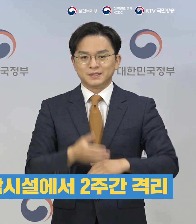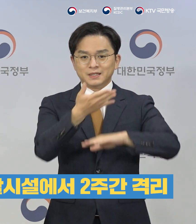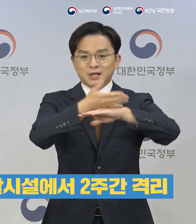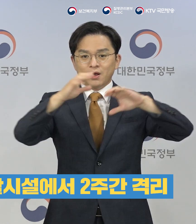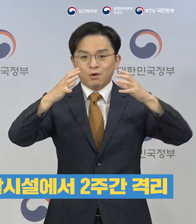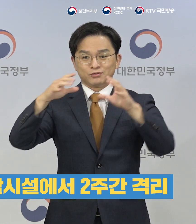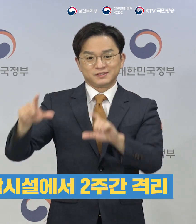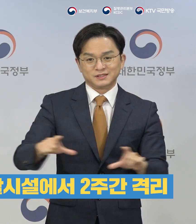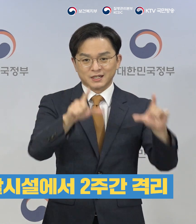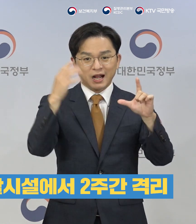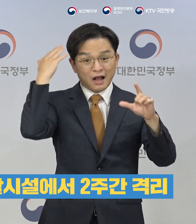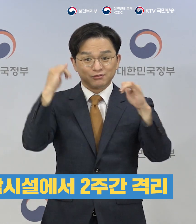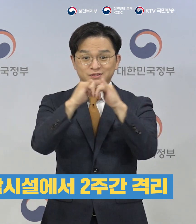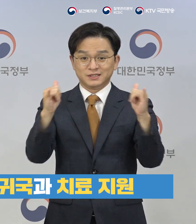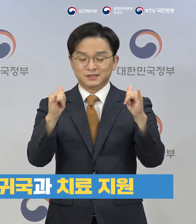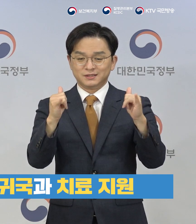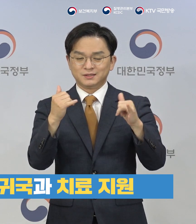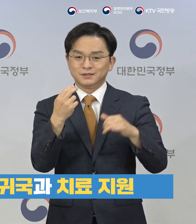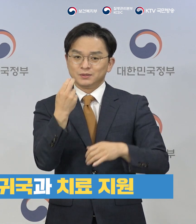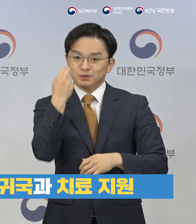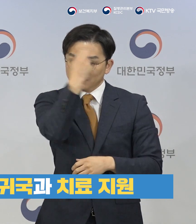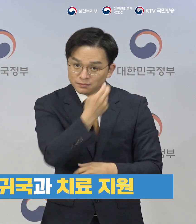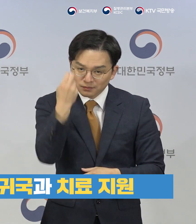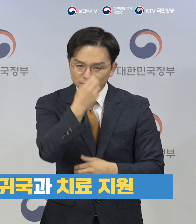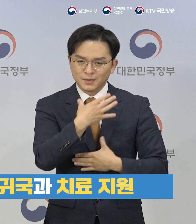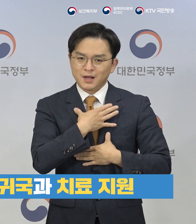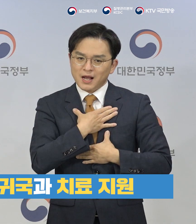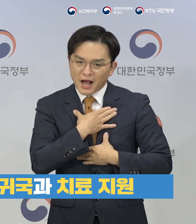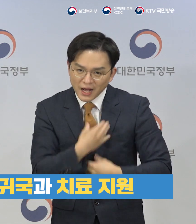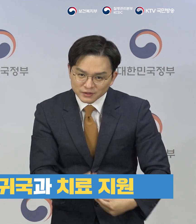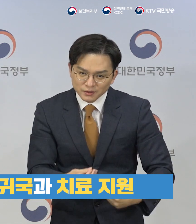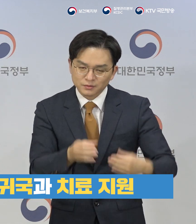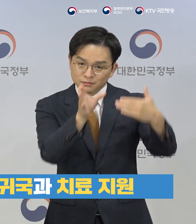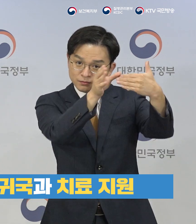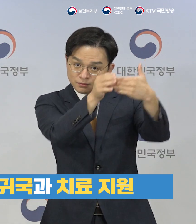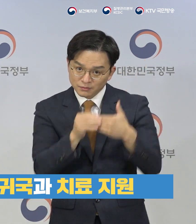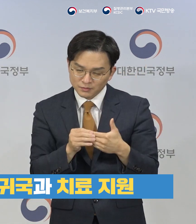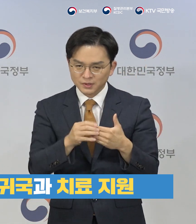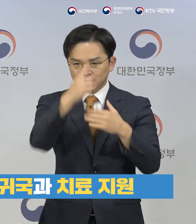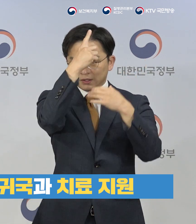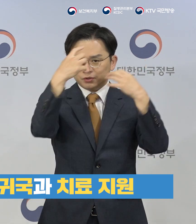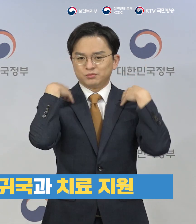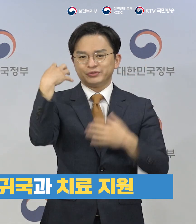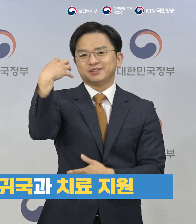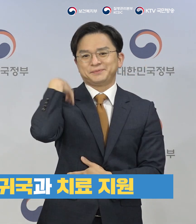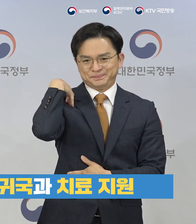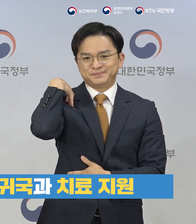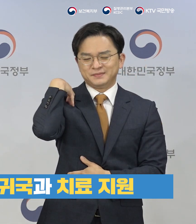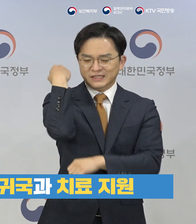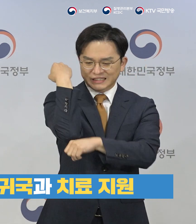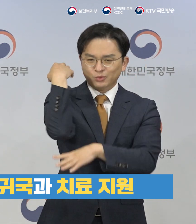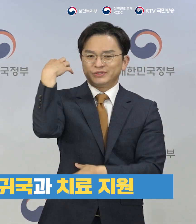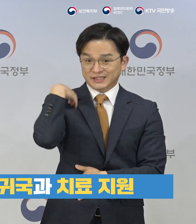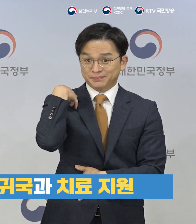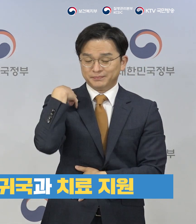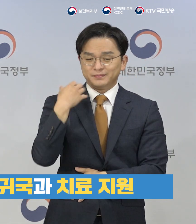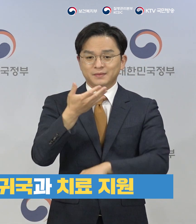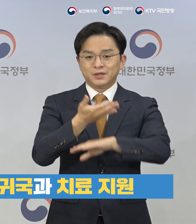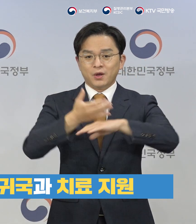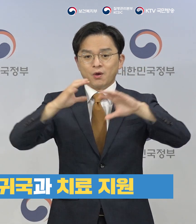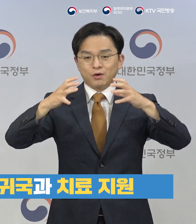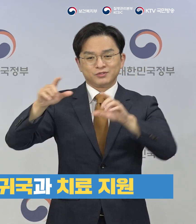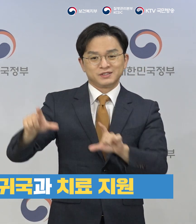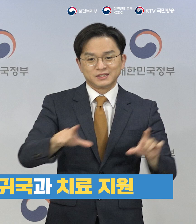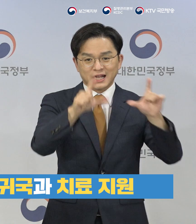2주간 격리생활을 하게 됩니다. 정부는 우리 국민의 안전한 귀국과 치료를 지원하는 것이 국가의 기본적인 책무라는